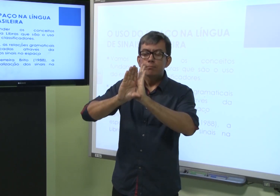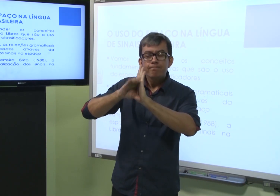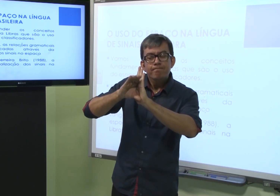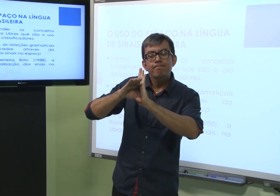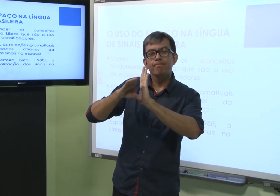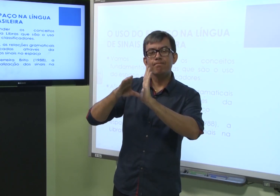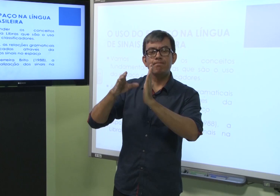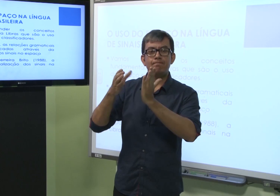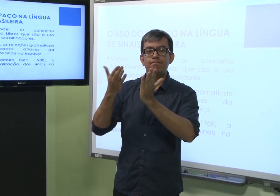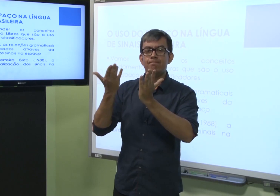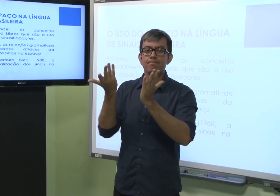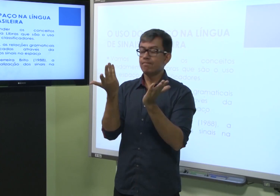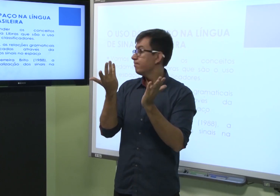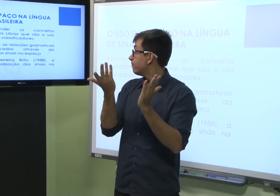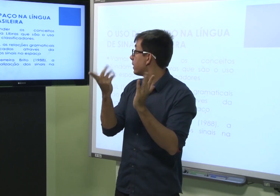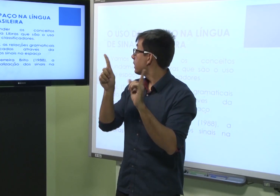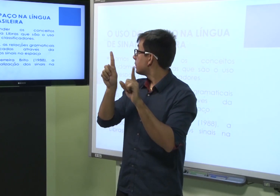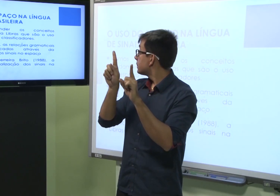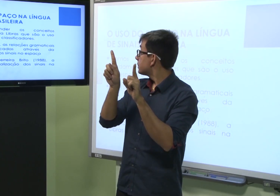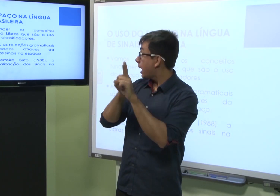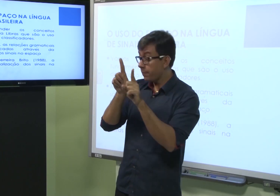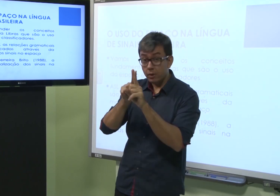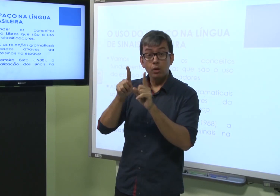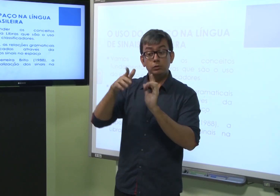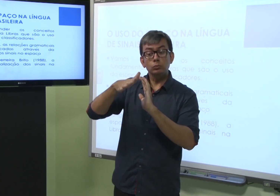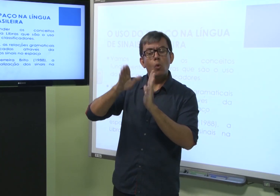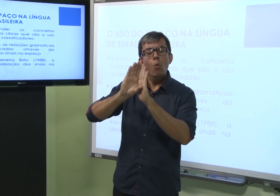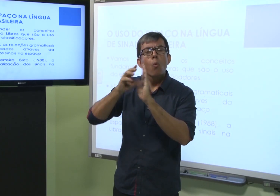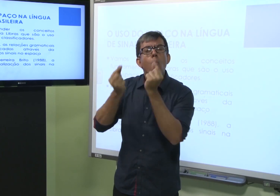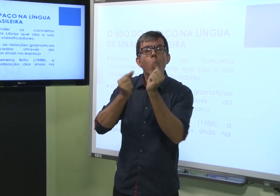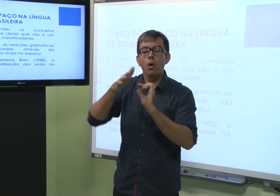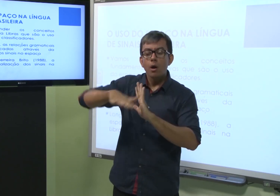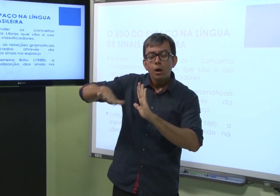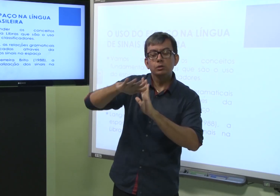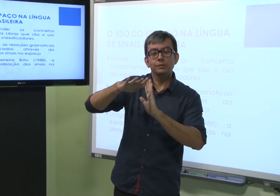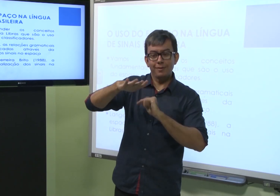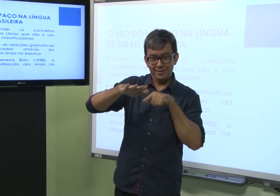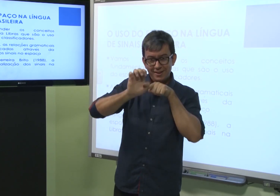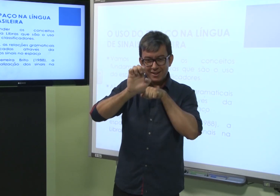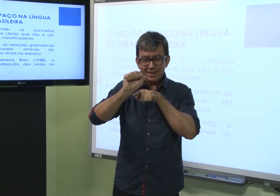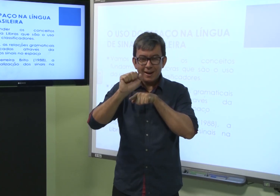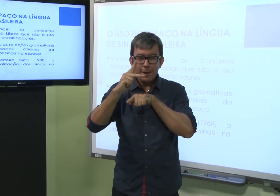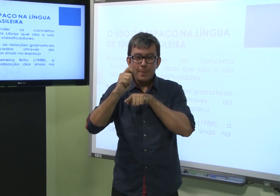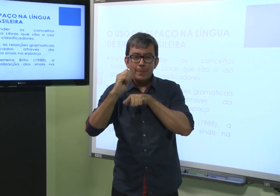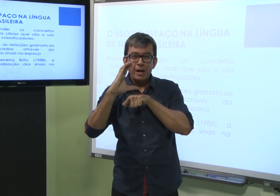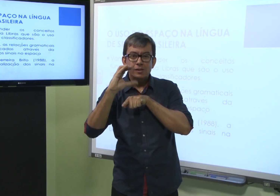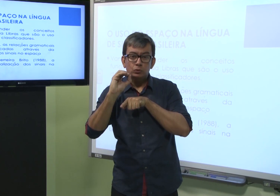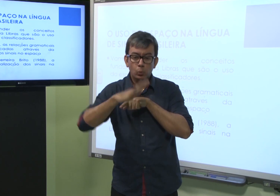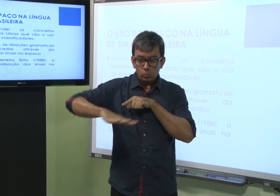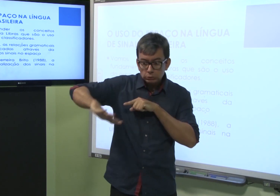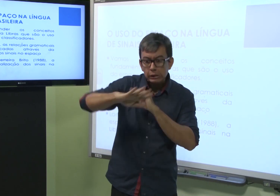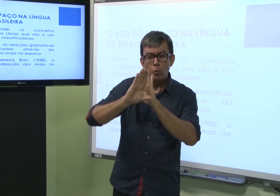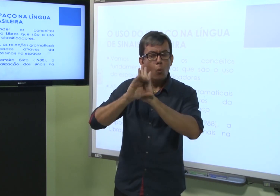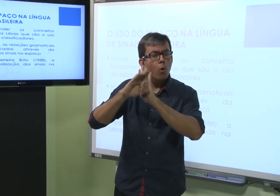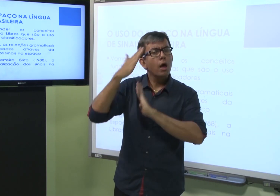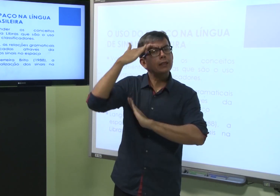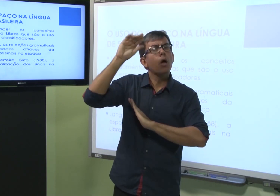dos classificadores. Como que se dá o uso do espaço na língua, para que vocês